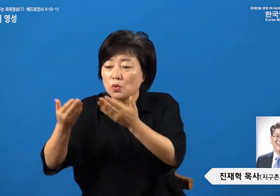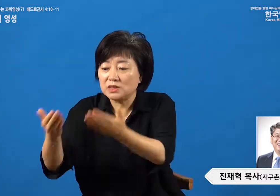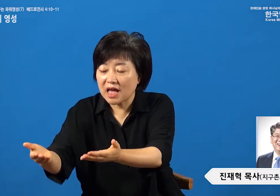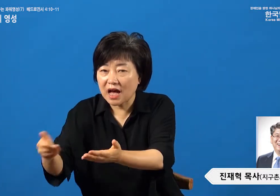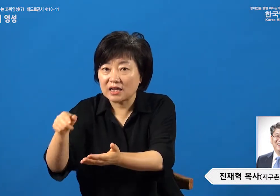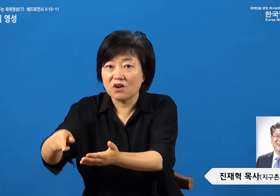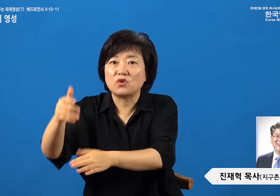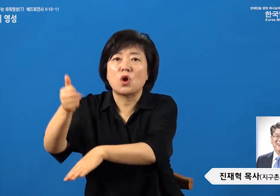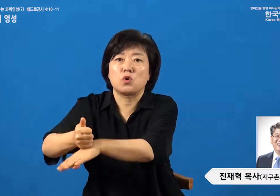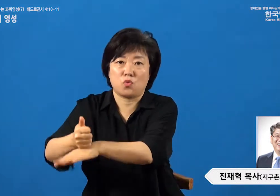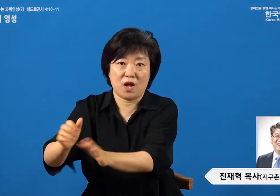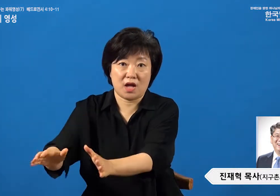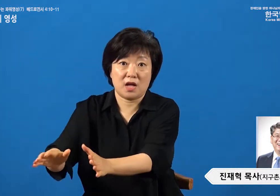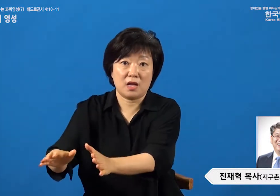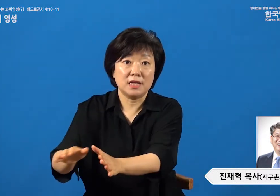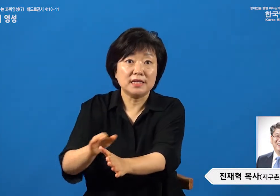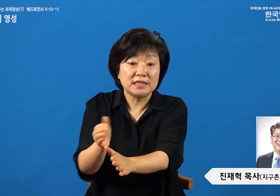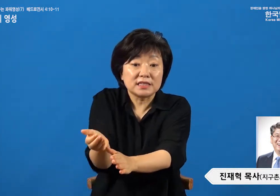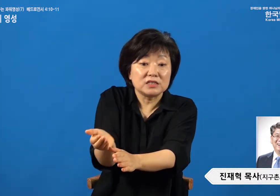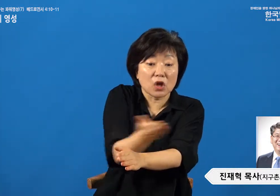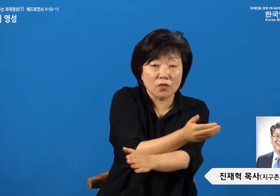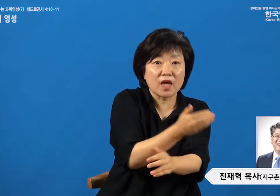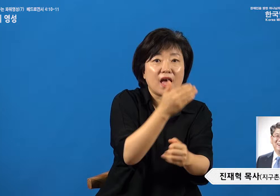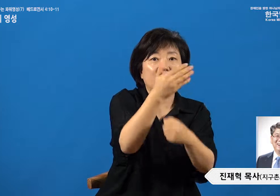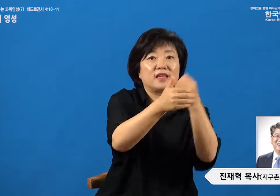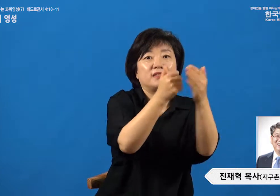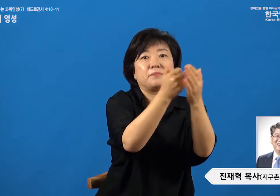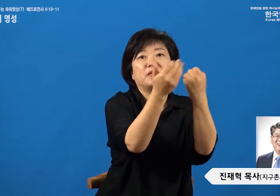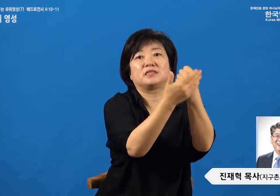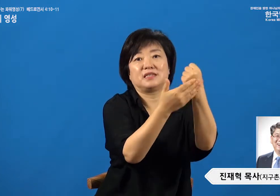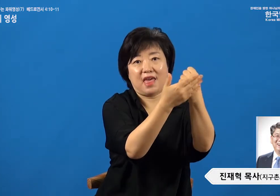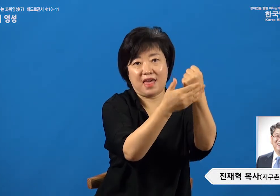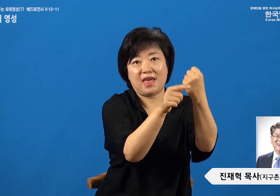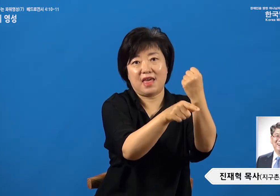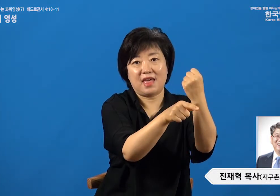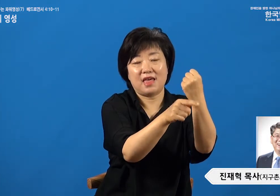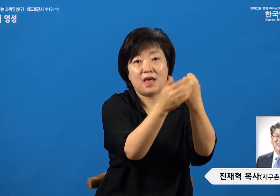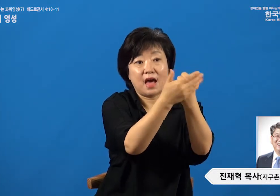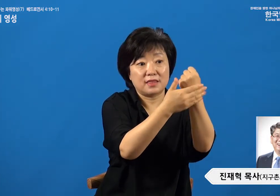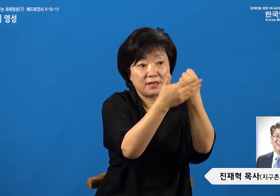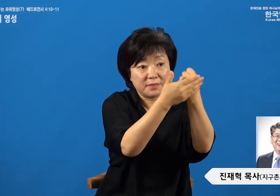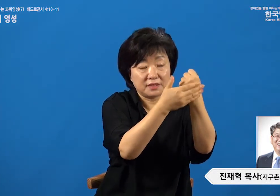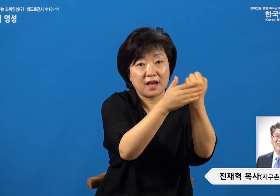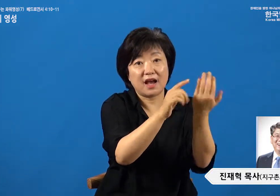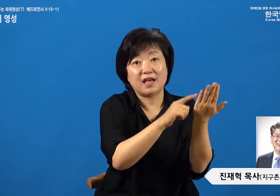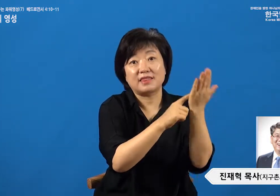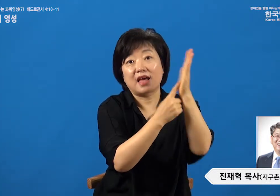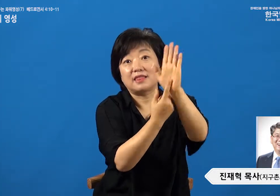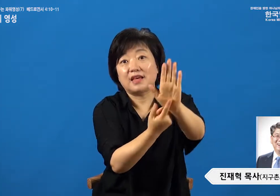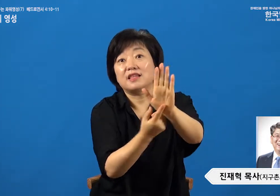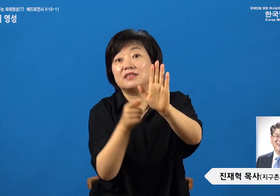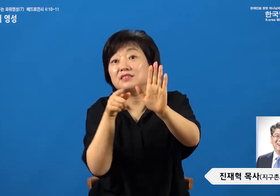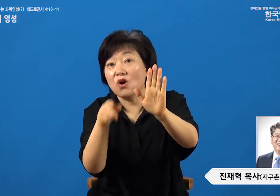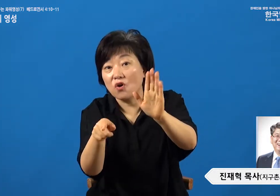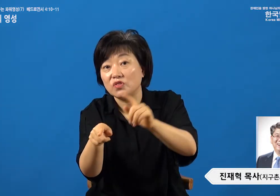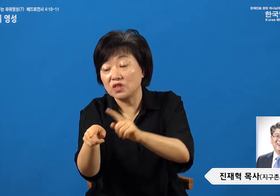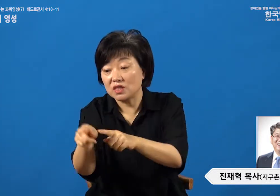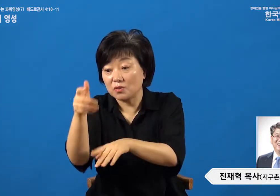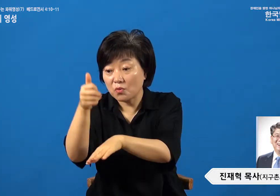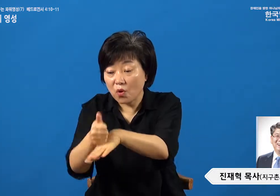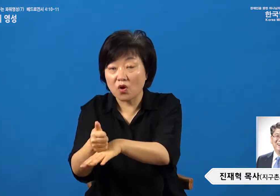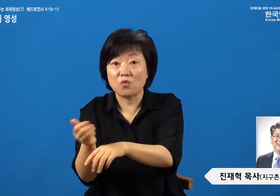구체적인 결과를 말씀하십니다. 하나님의 은혜가 나타나는 것, 바로